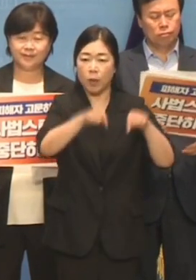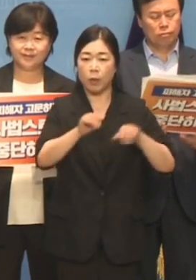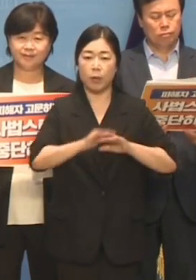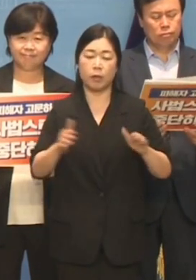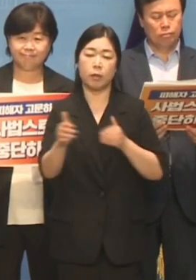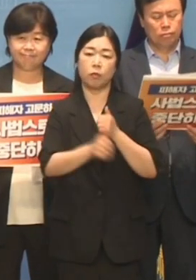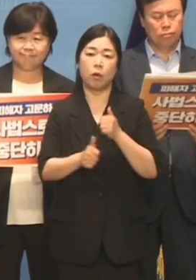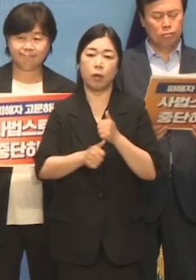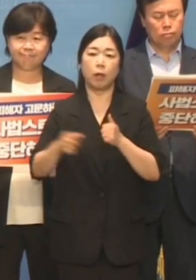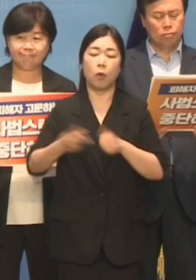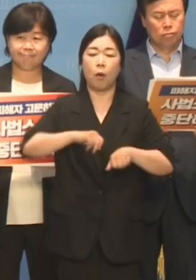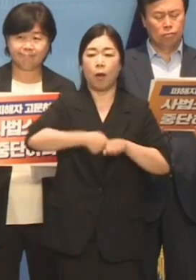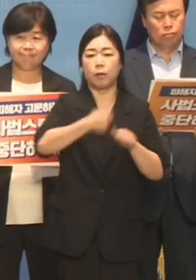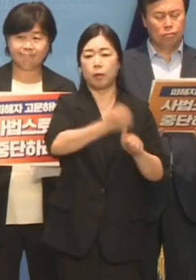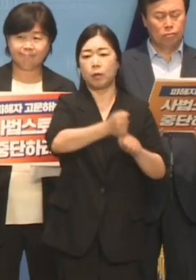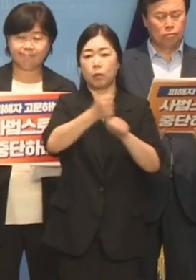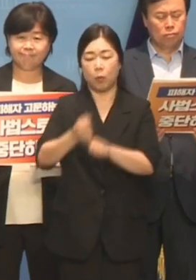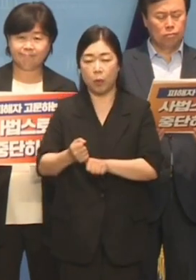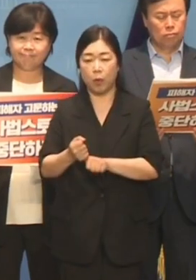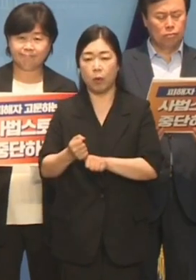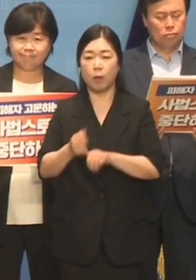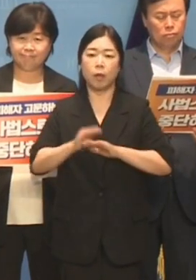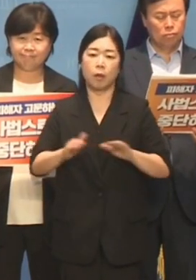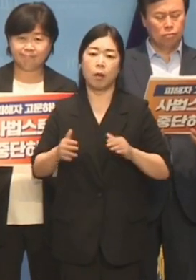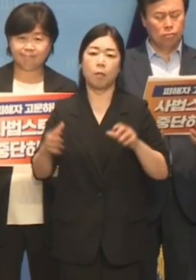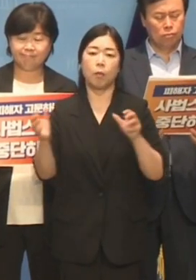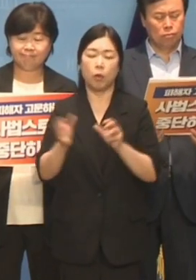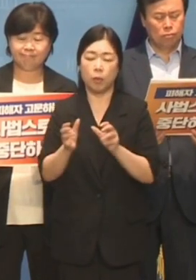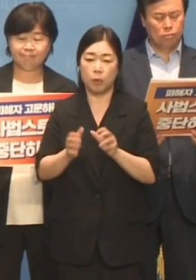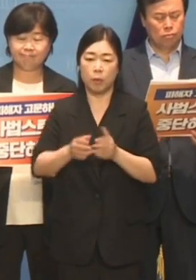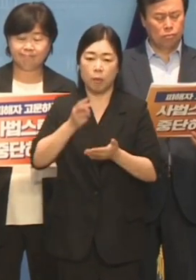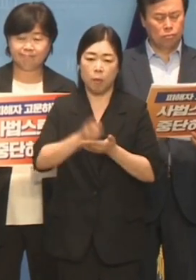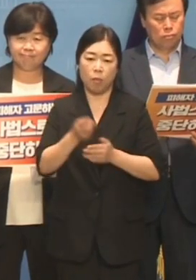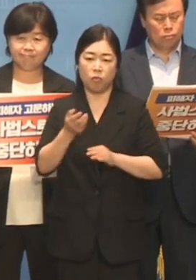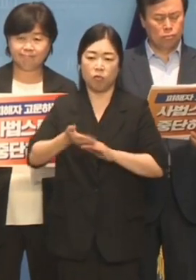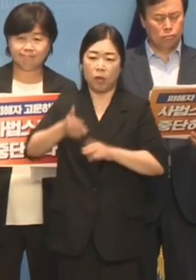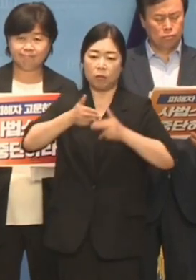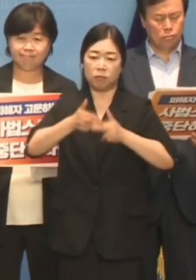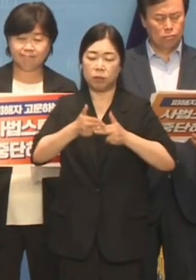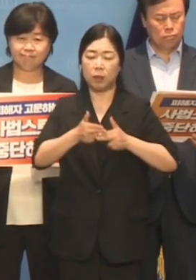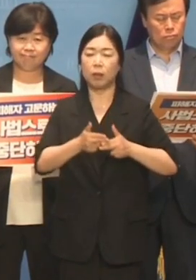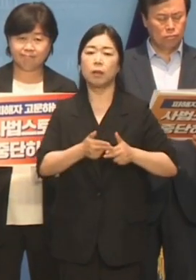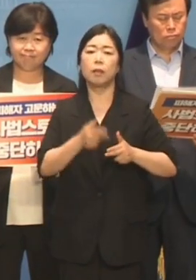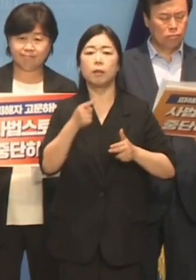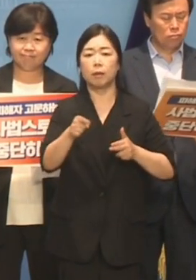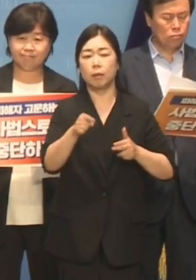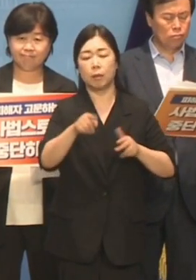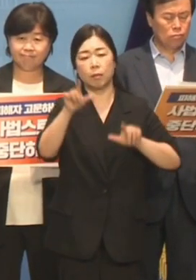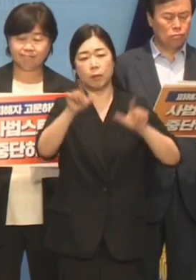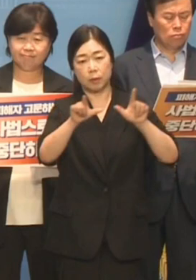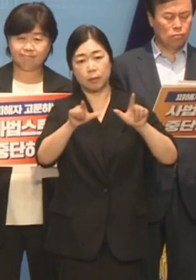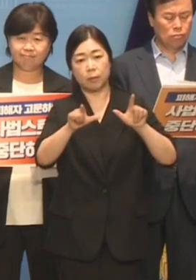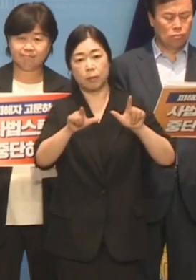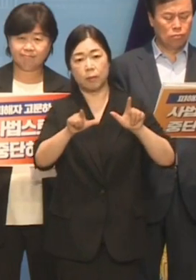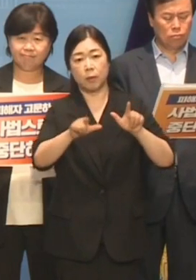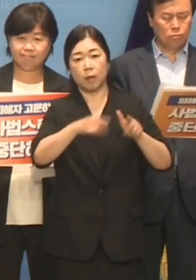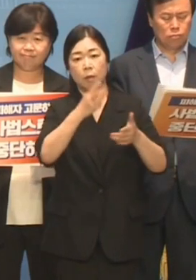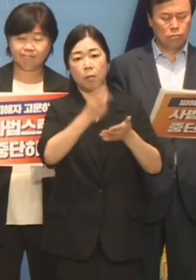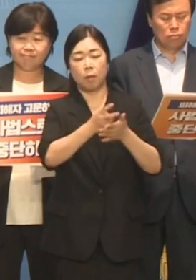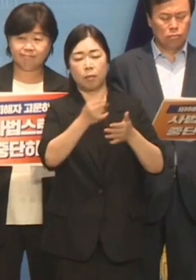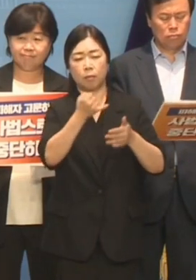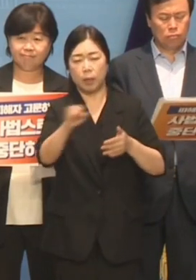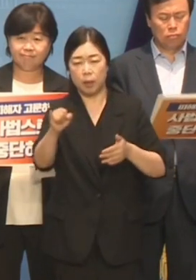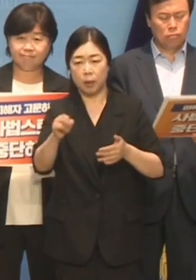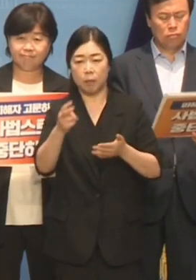대외굴욕외교대책위원회와 강제동원 의원 모임은 법 위에 군림하려고 하는 윤석열 정부의 사법 훼손,